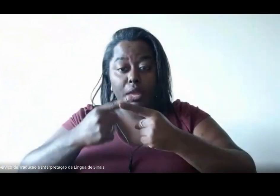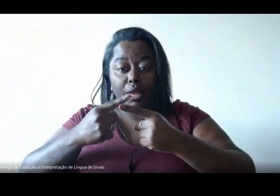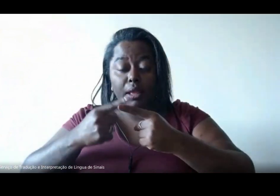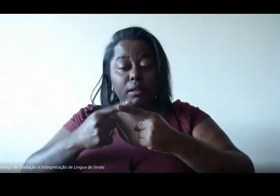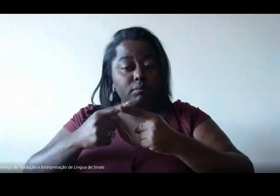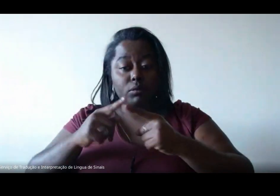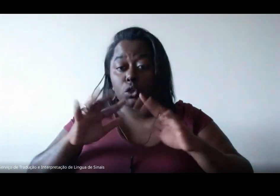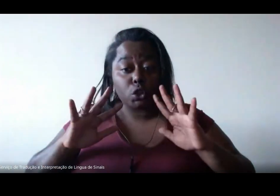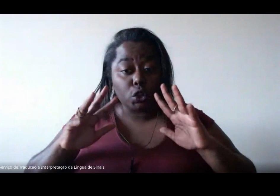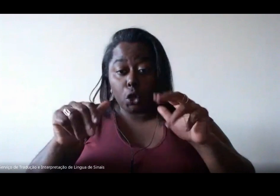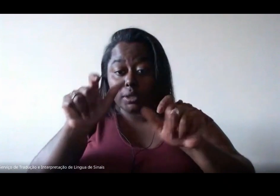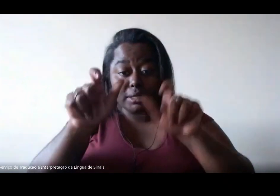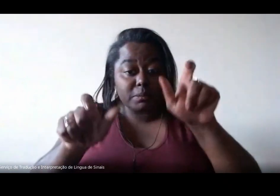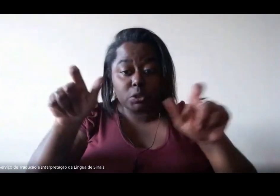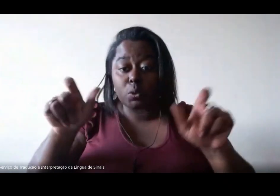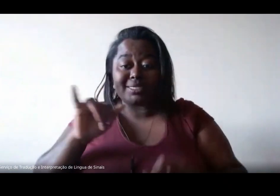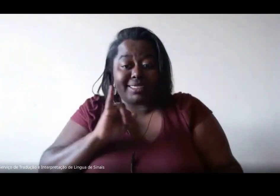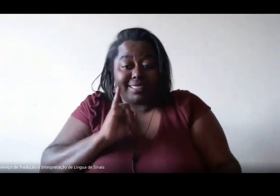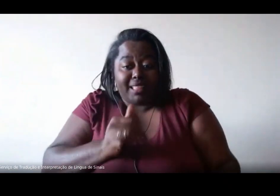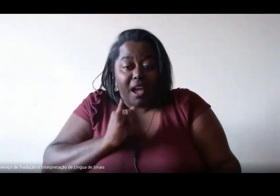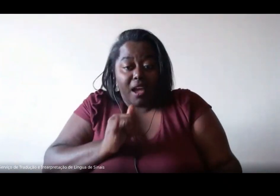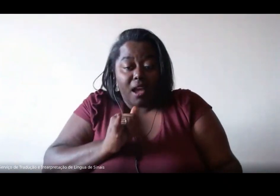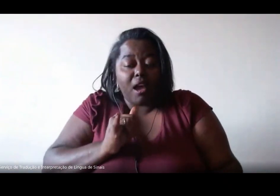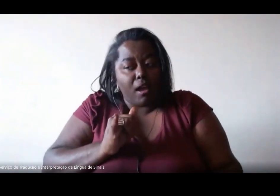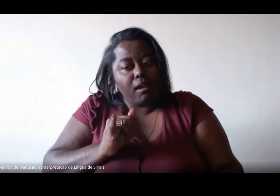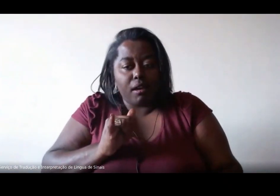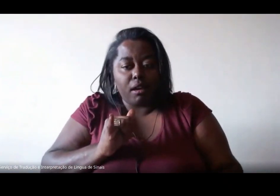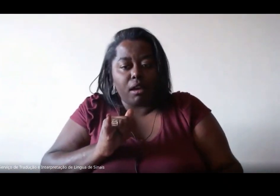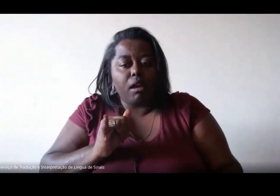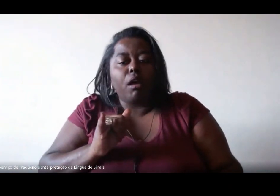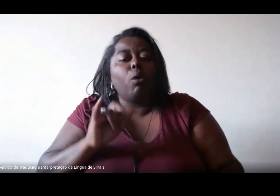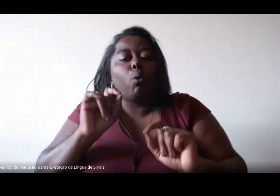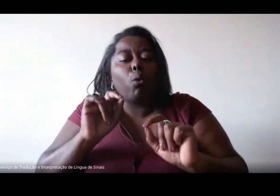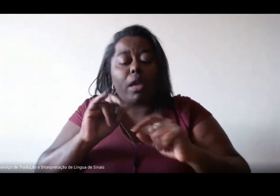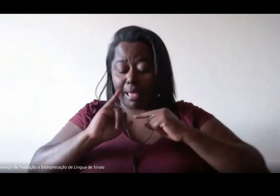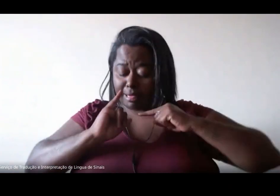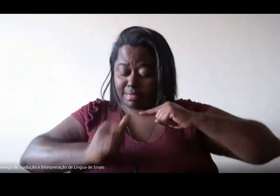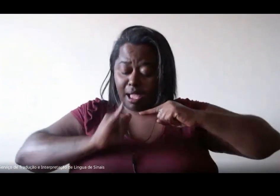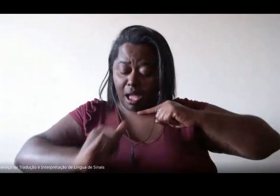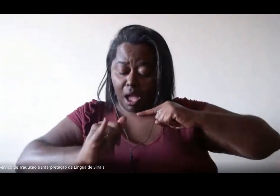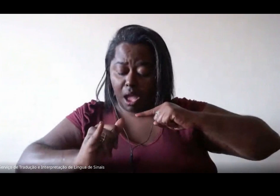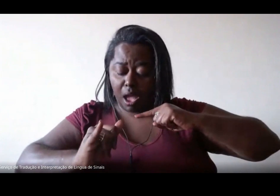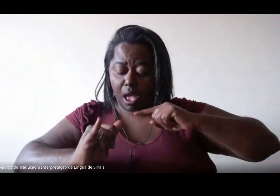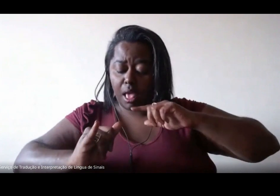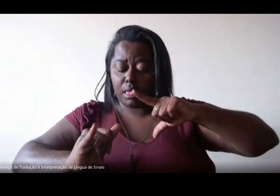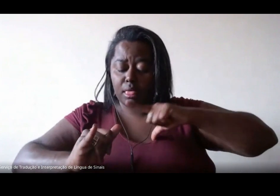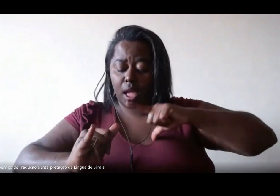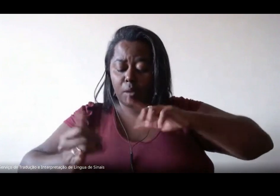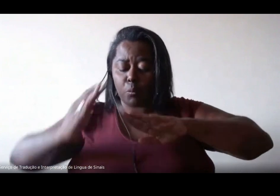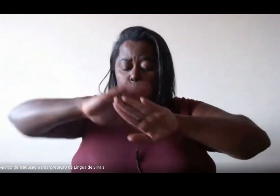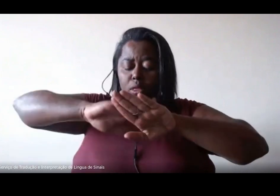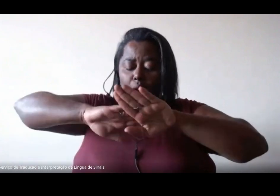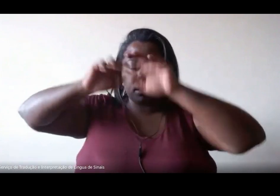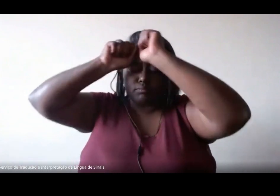de todo ser que se narra, né, entre parênteses, um mergulho em seu passado. E este